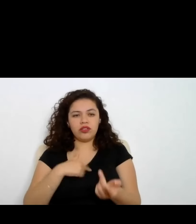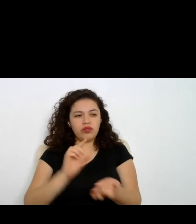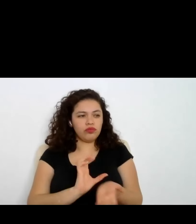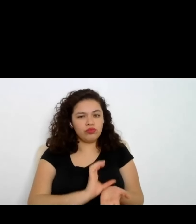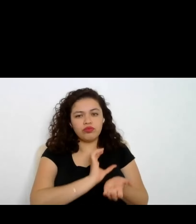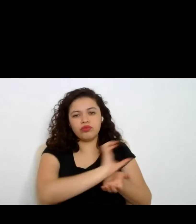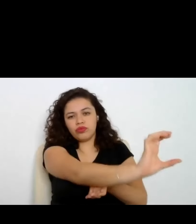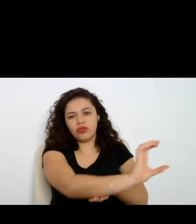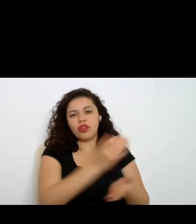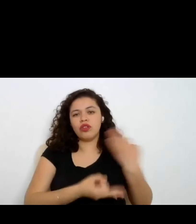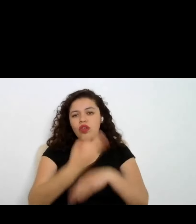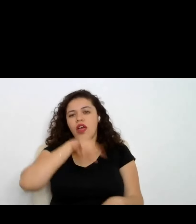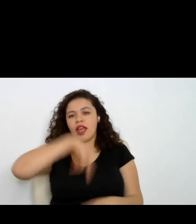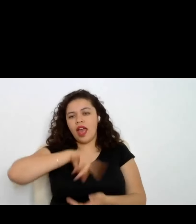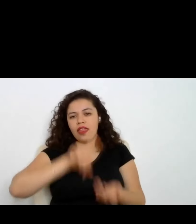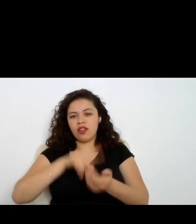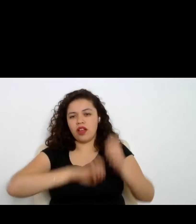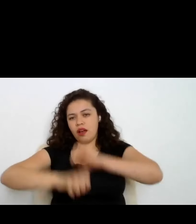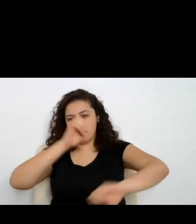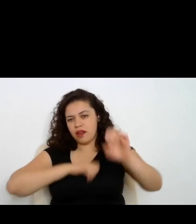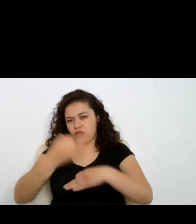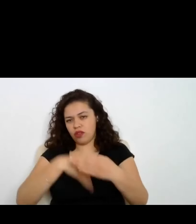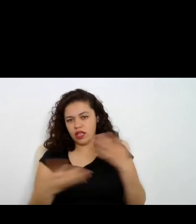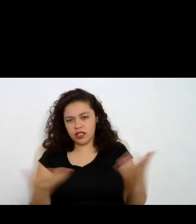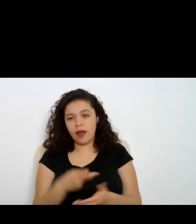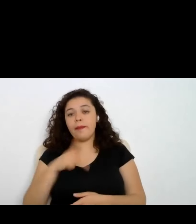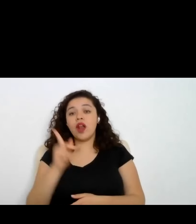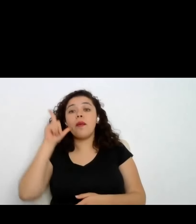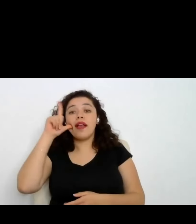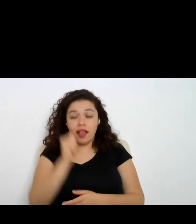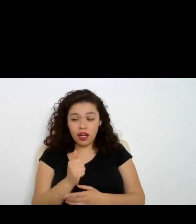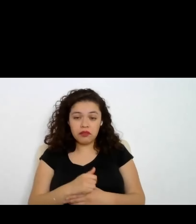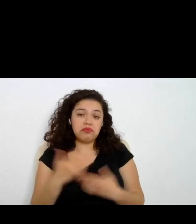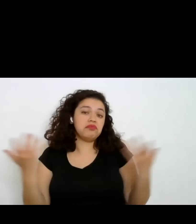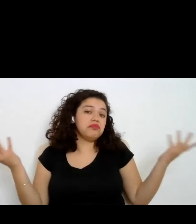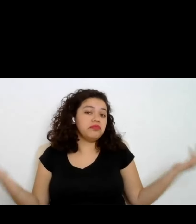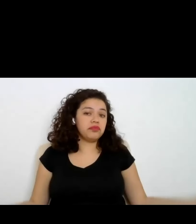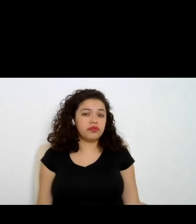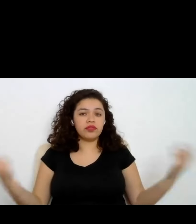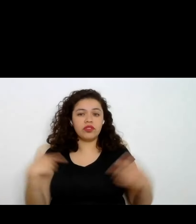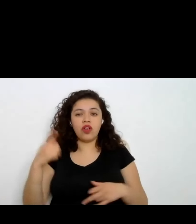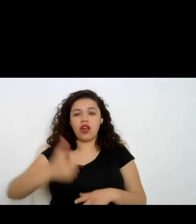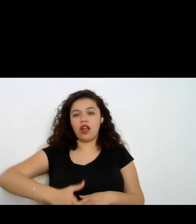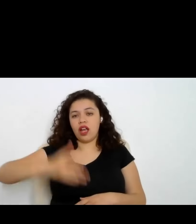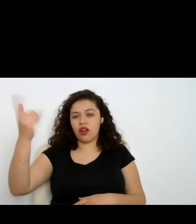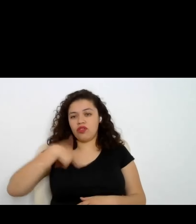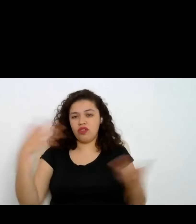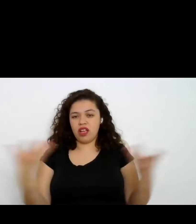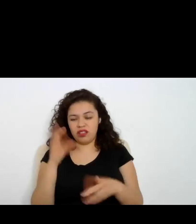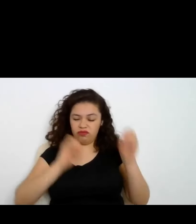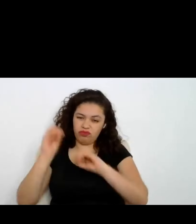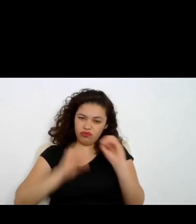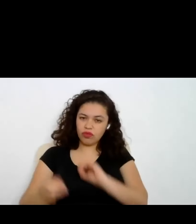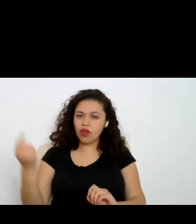aquí adentro en la empresa. Pero el día de mañana, pues veo que me sale muy caro hacerlo yo, o no